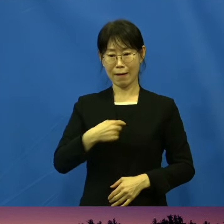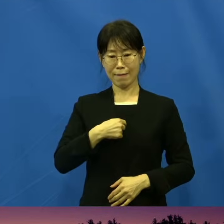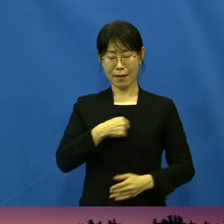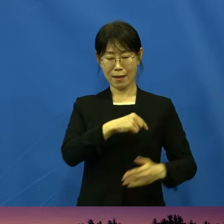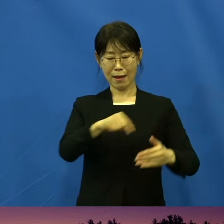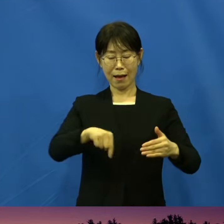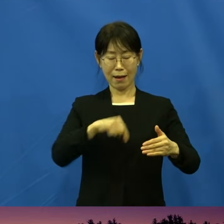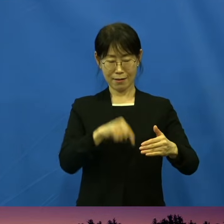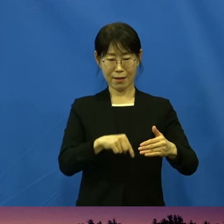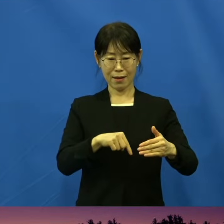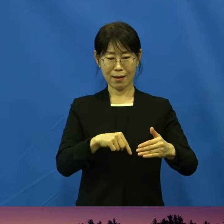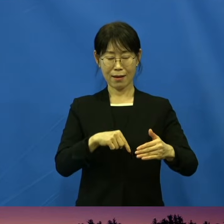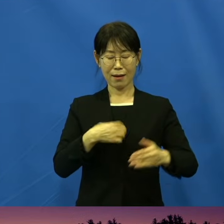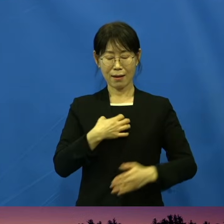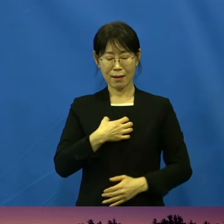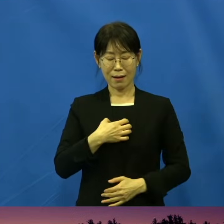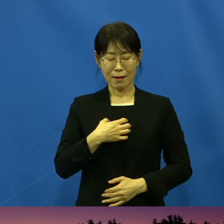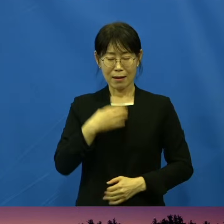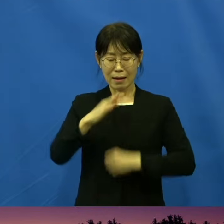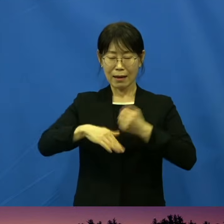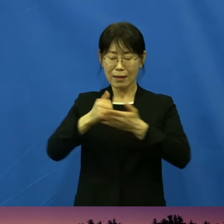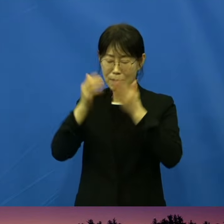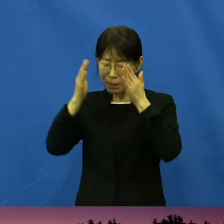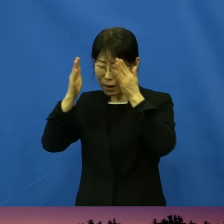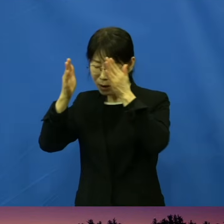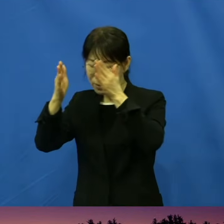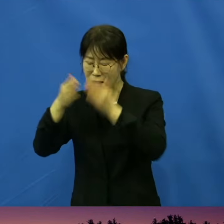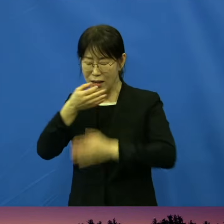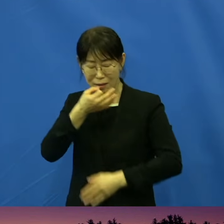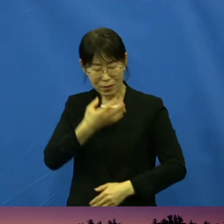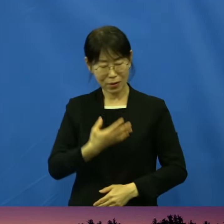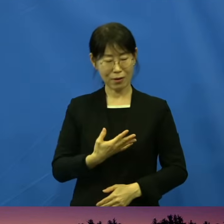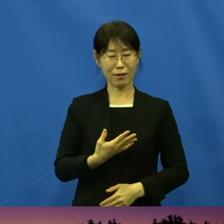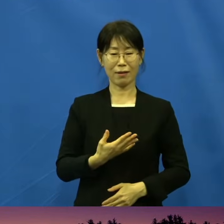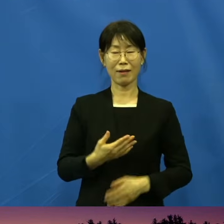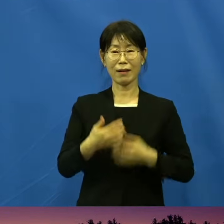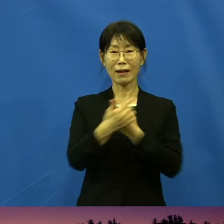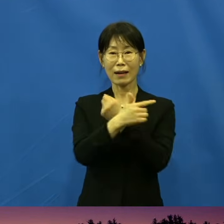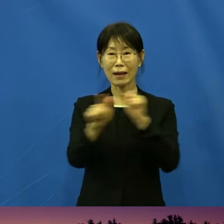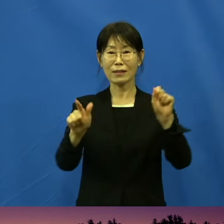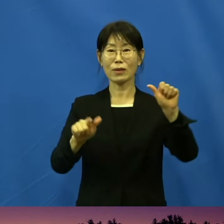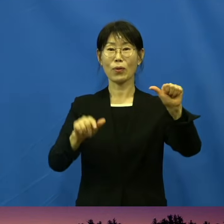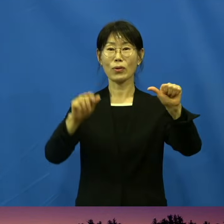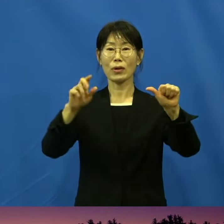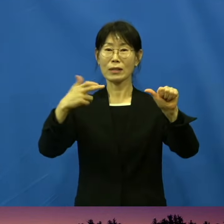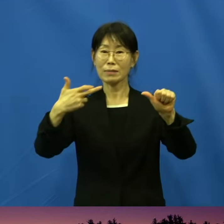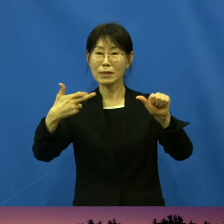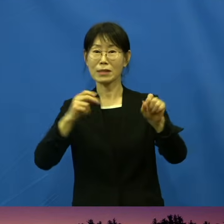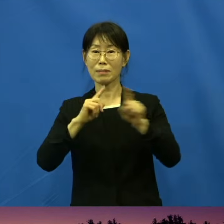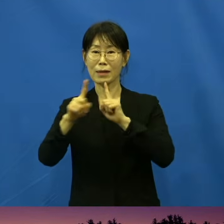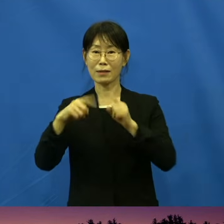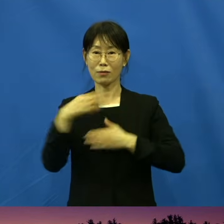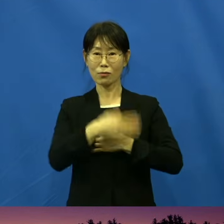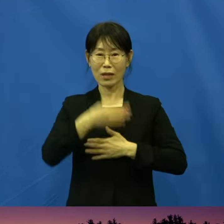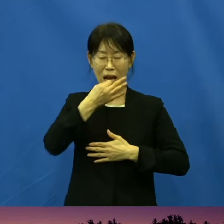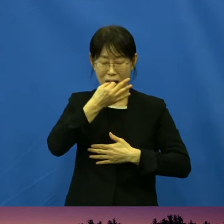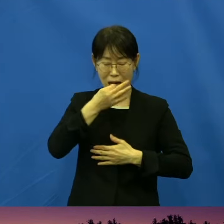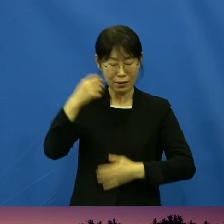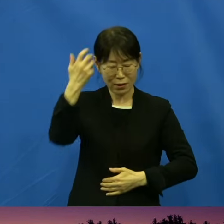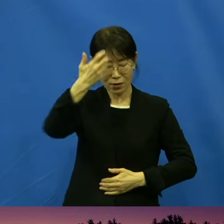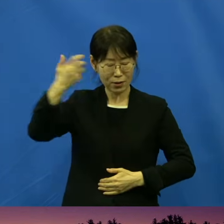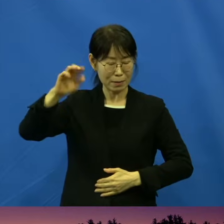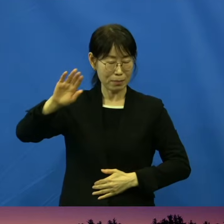성령을 근심하게 하는 일들이 수시로 일어납니다. 갈라디아서 5장 17절을 보면 육체의 소욕은 성령을